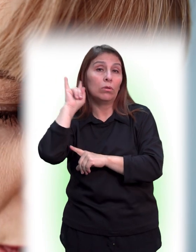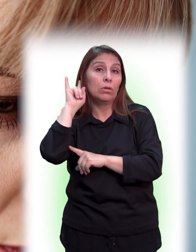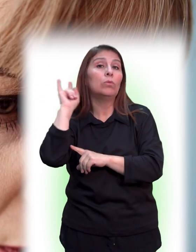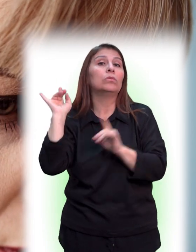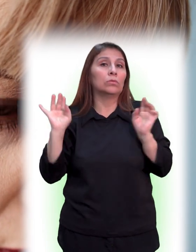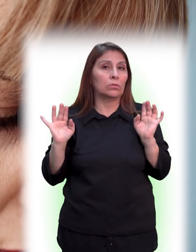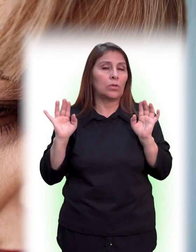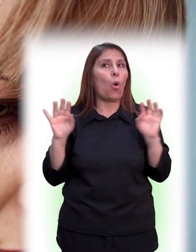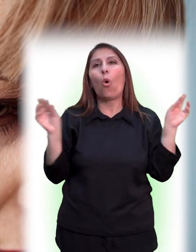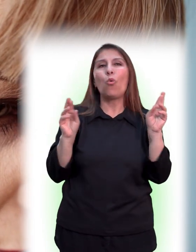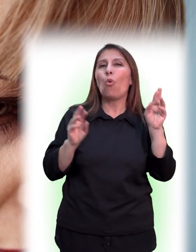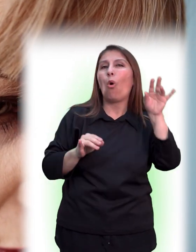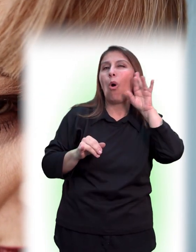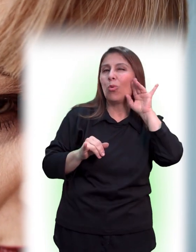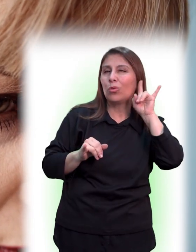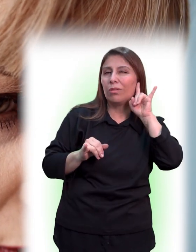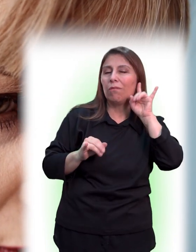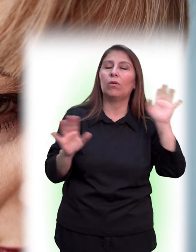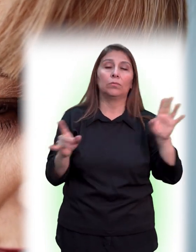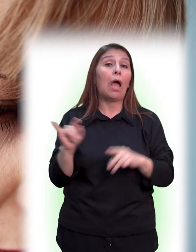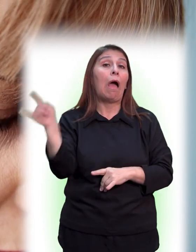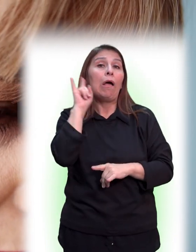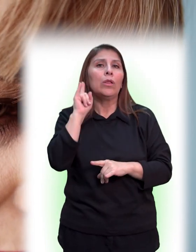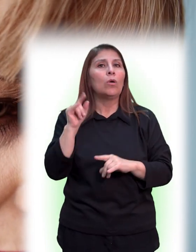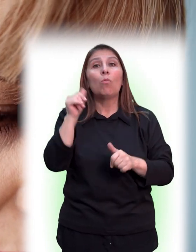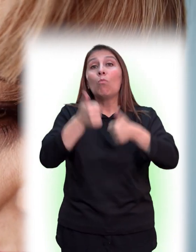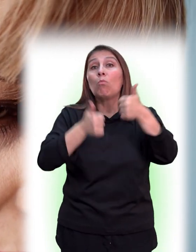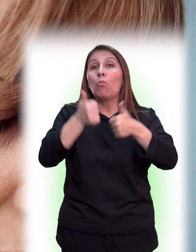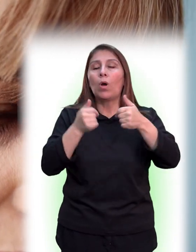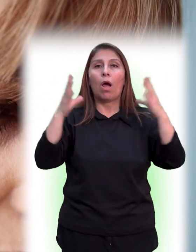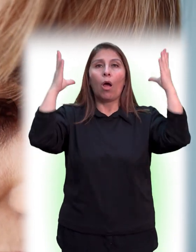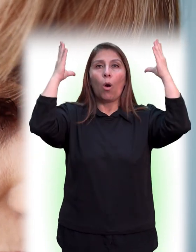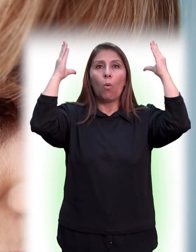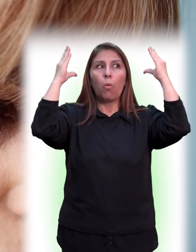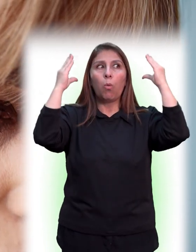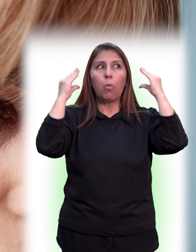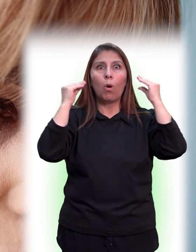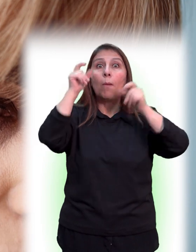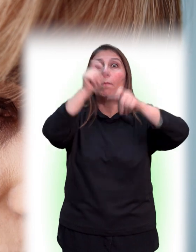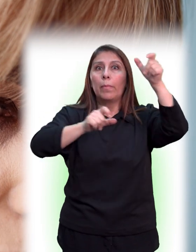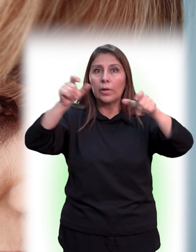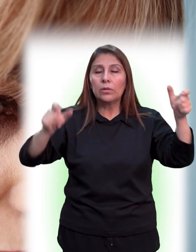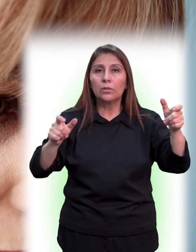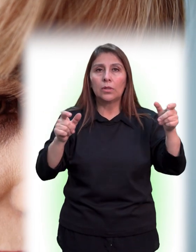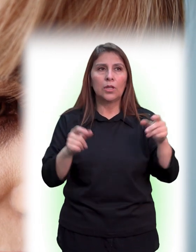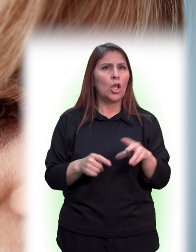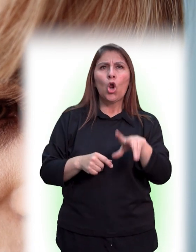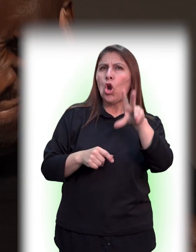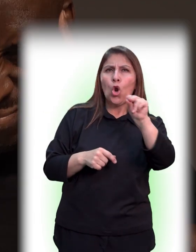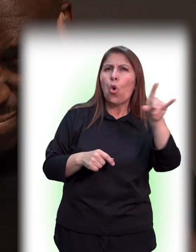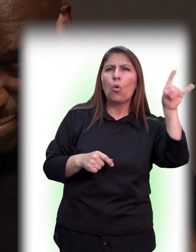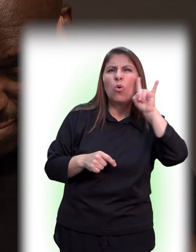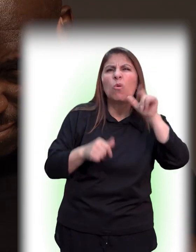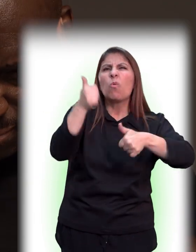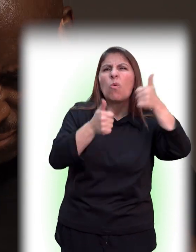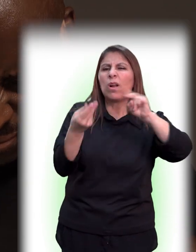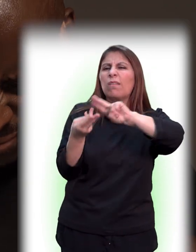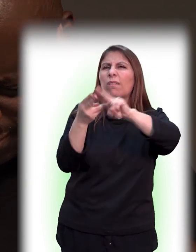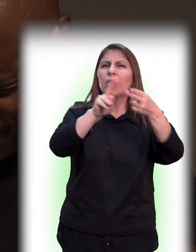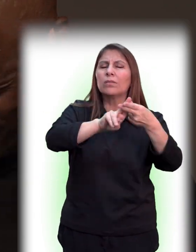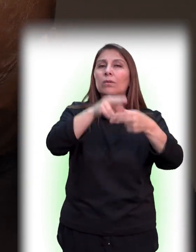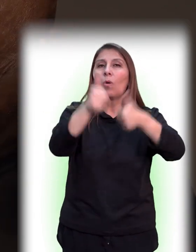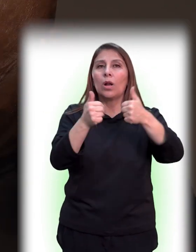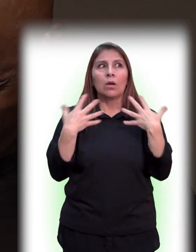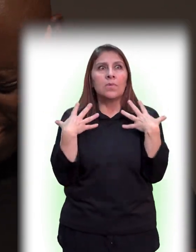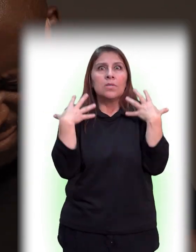como no auditivos. Los auditivos en relación a la disminución de la audición de parte del sujeto y los no auditivos que